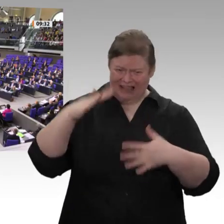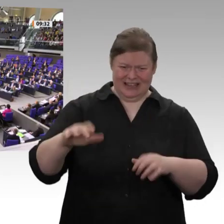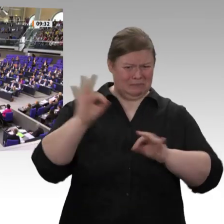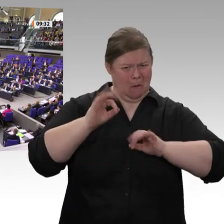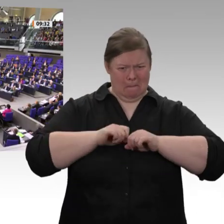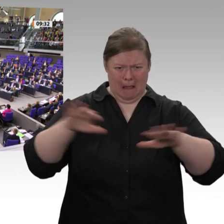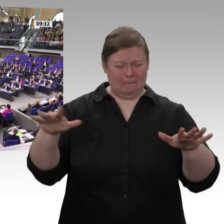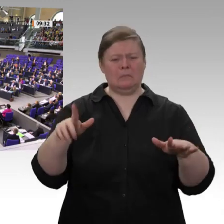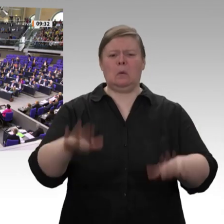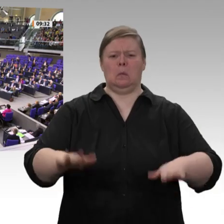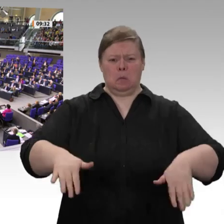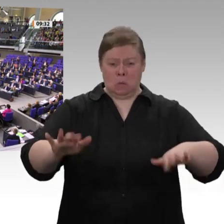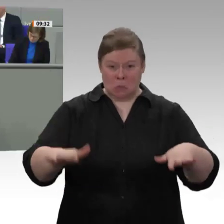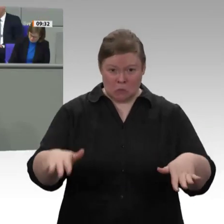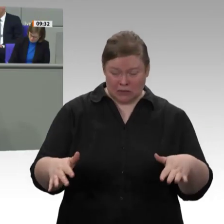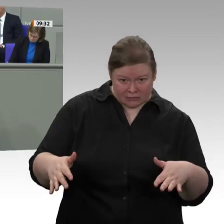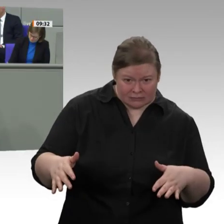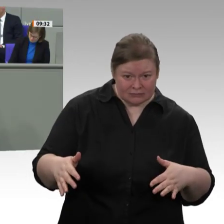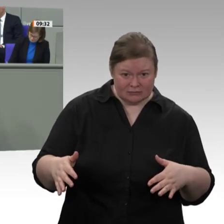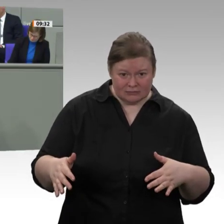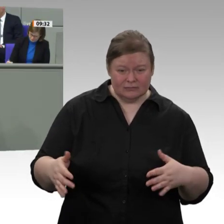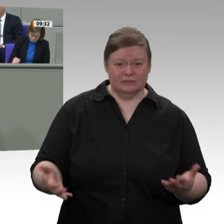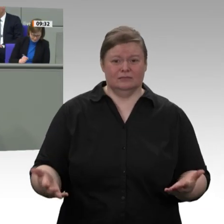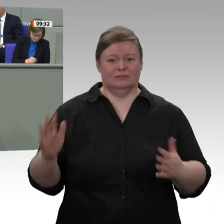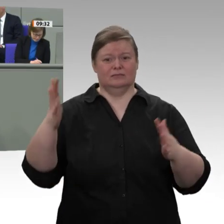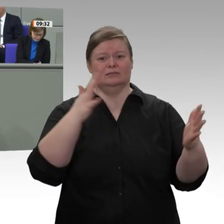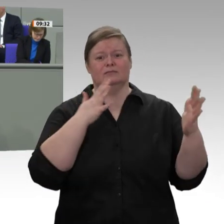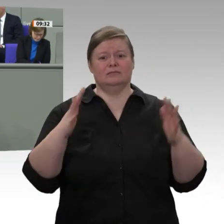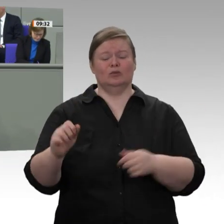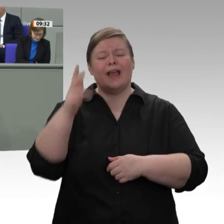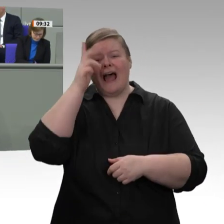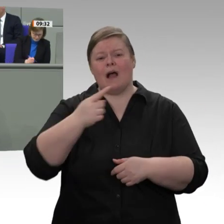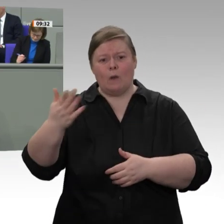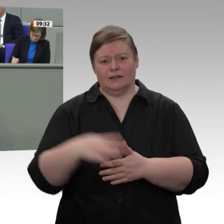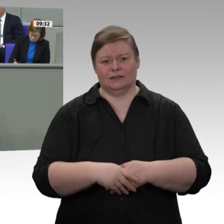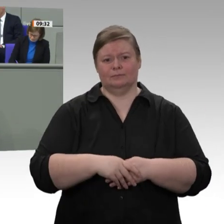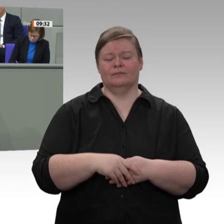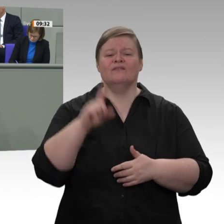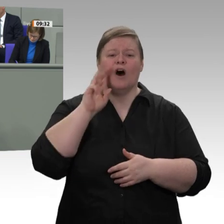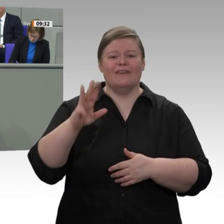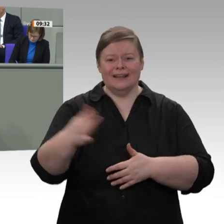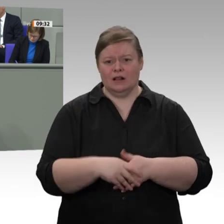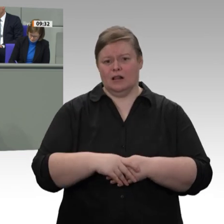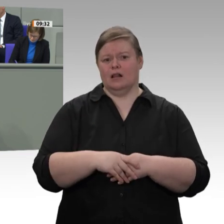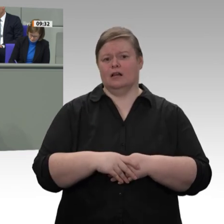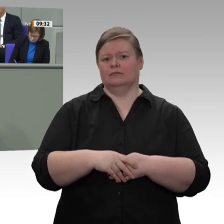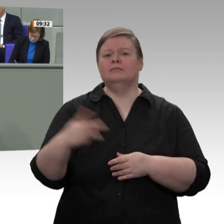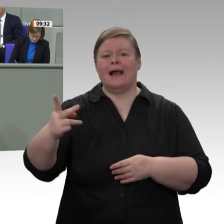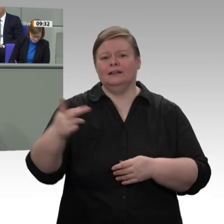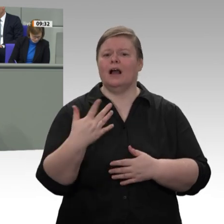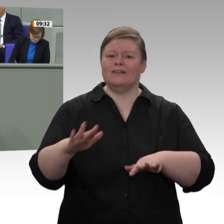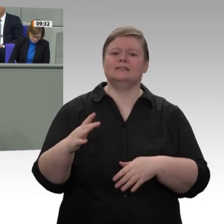Und es war Björn Höcke, der das 21. Jahrhundert berichtet hat, trifft auf der